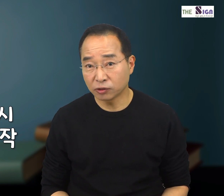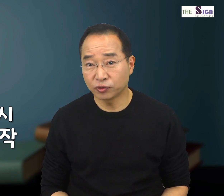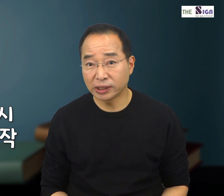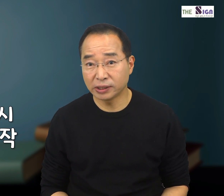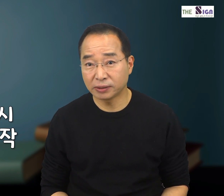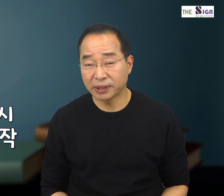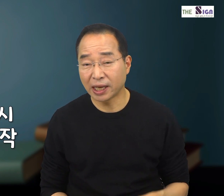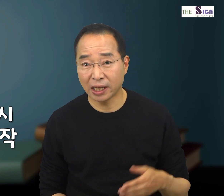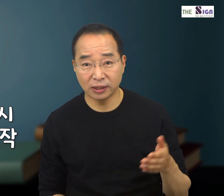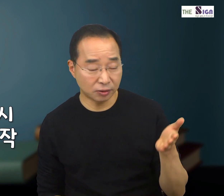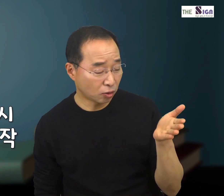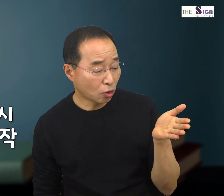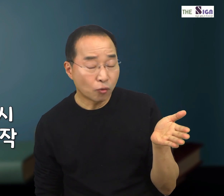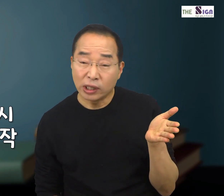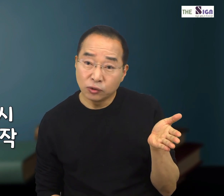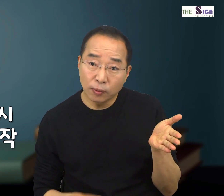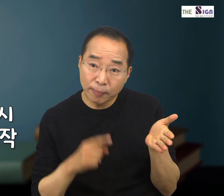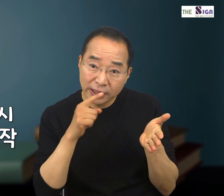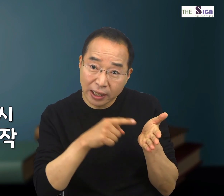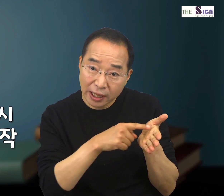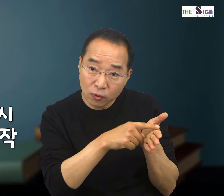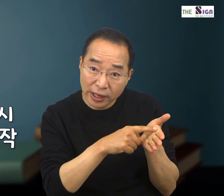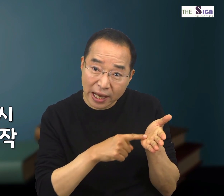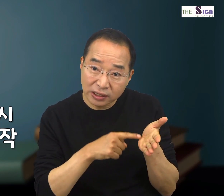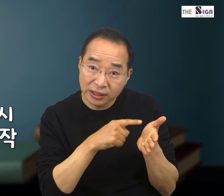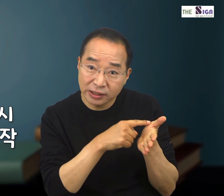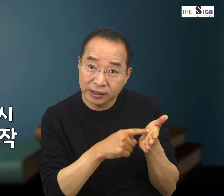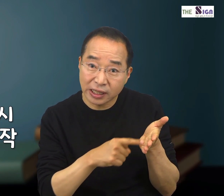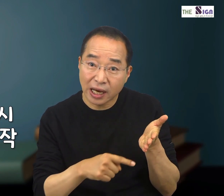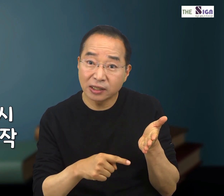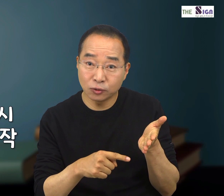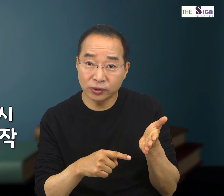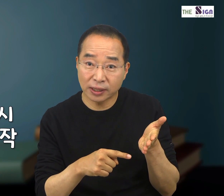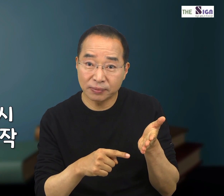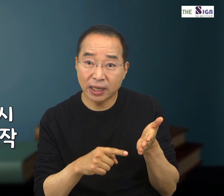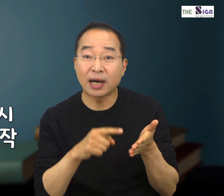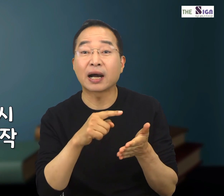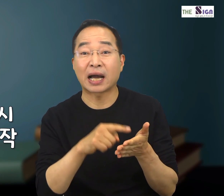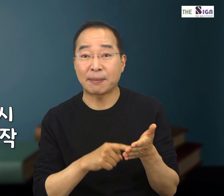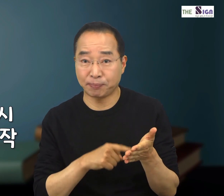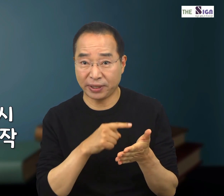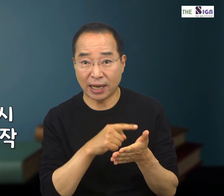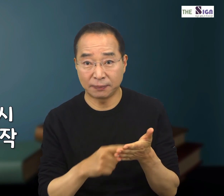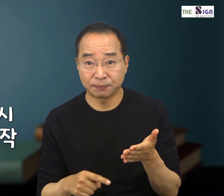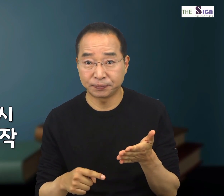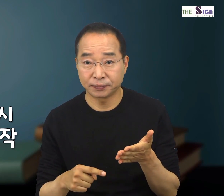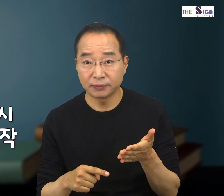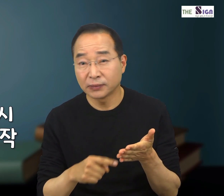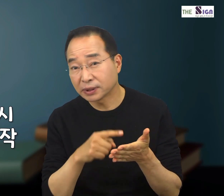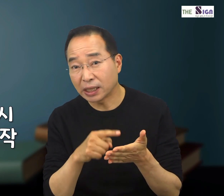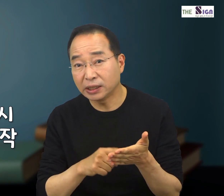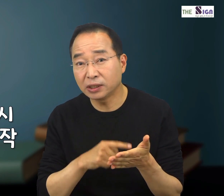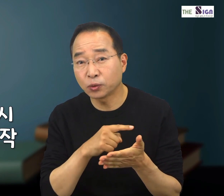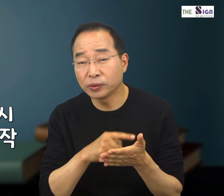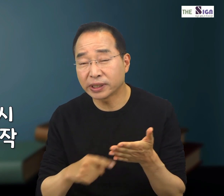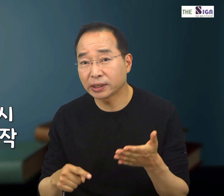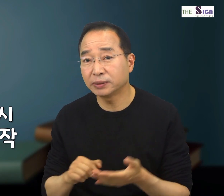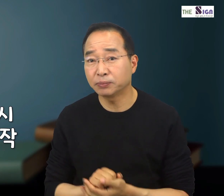가지 있습니다. 하나는 왼손바닥에 이걸 X자 하는 동작입니다. 갚다. 자, 이 동작은